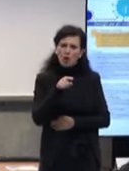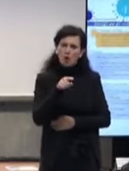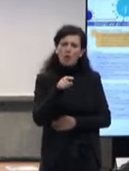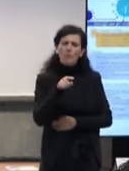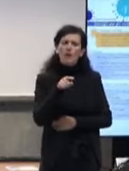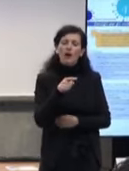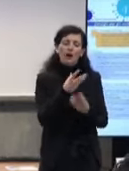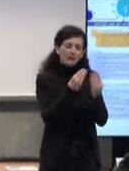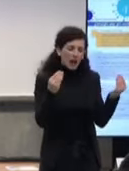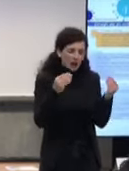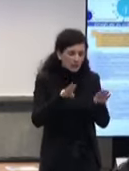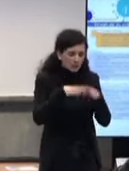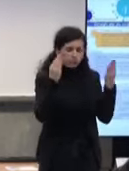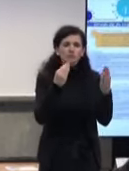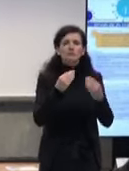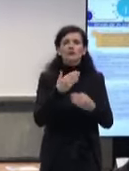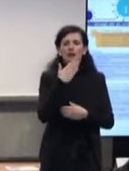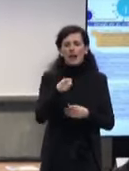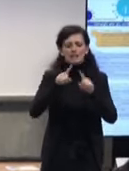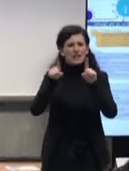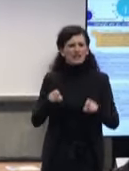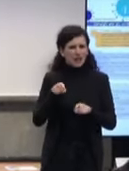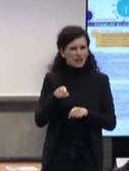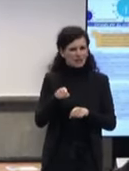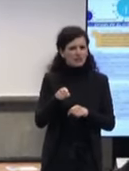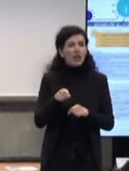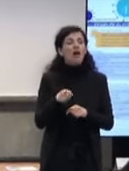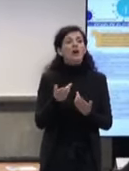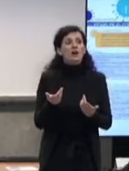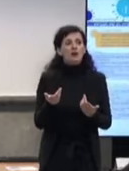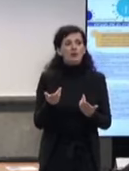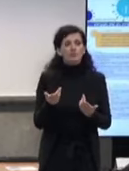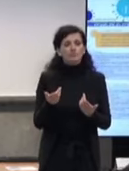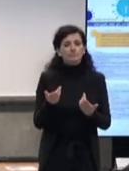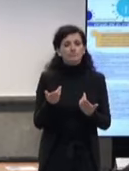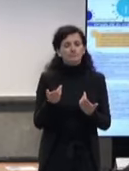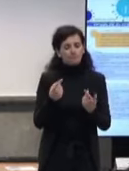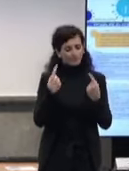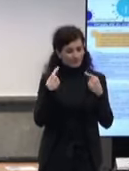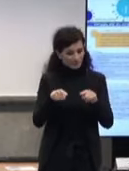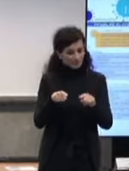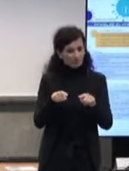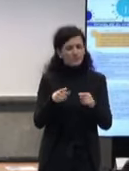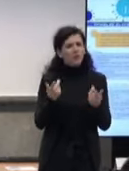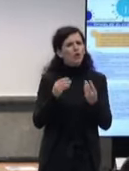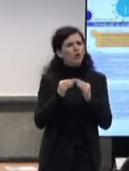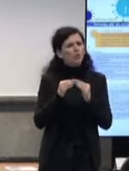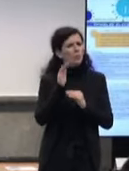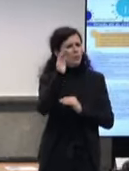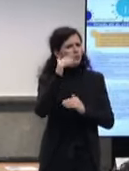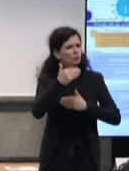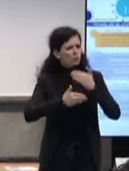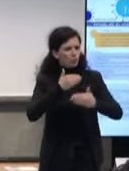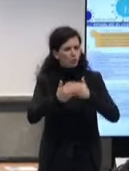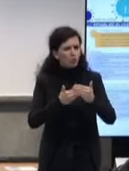trovati con i test alla luce di questo quali precauzioni andranno prese quando si deciderà di rimuovere gradualmente